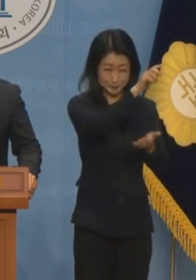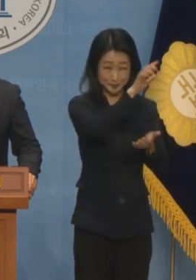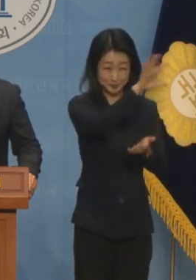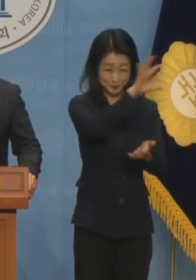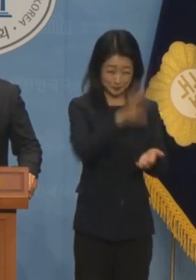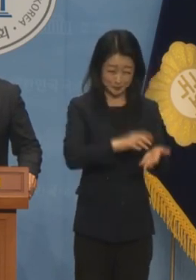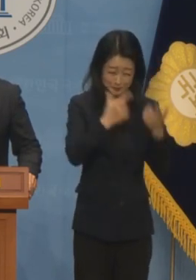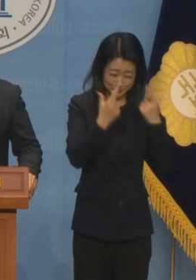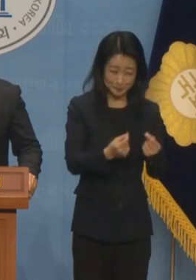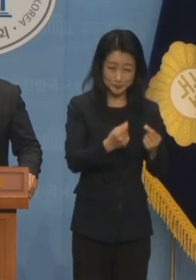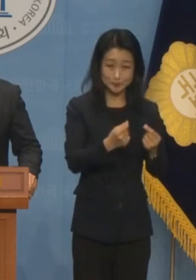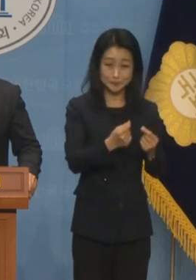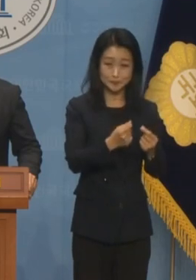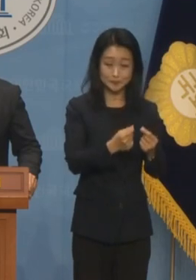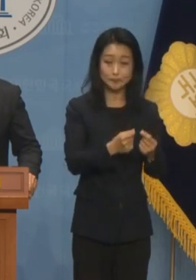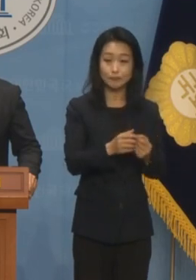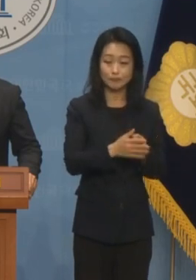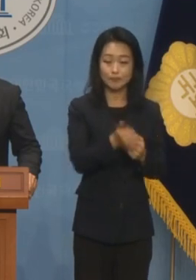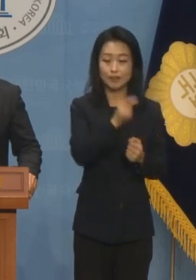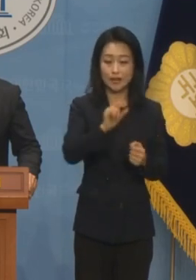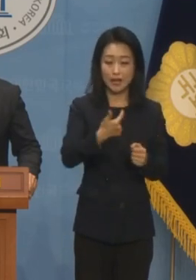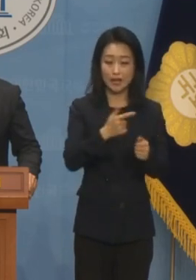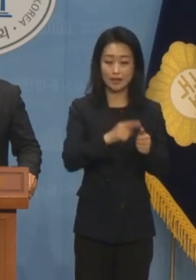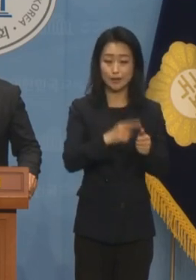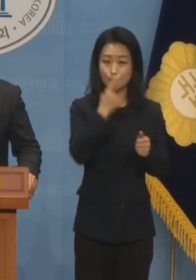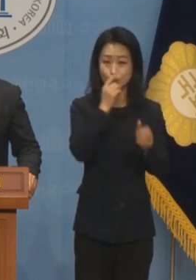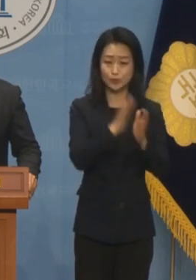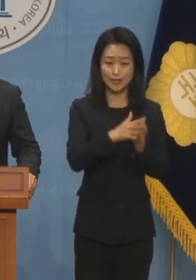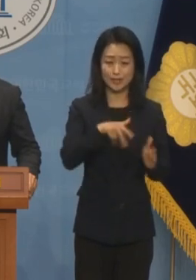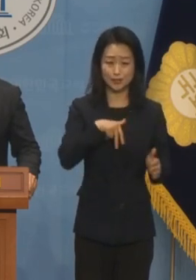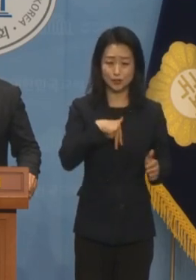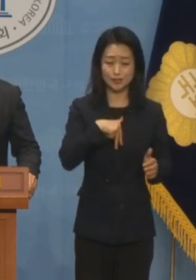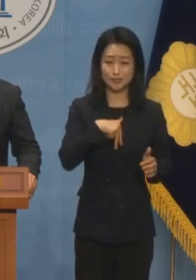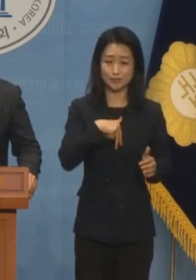본인의 정체성을 부정하고 나섰기 때문입니다.